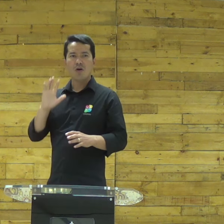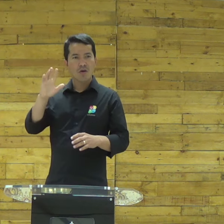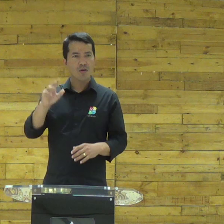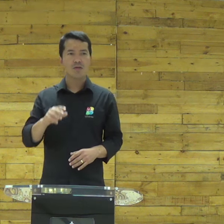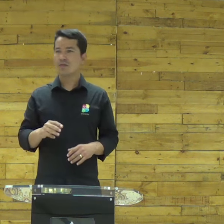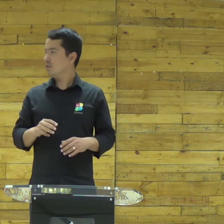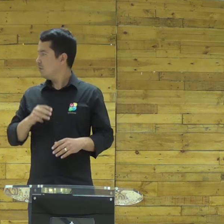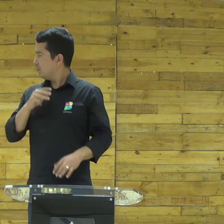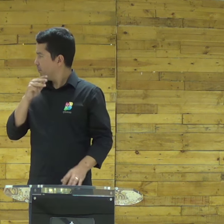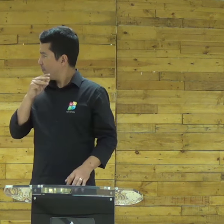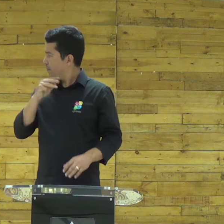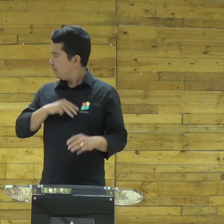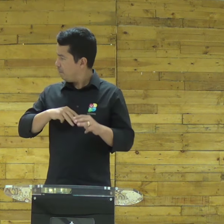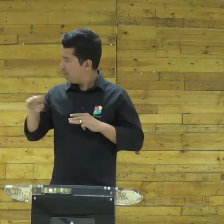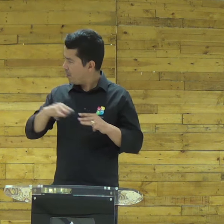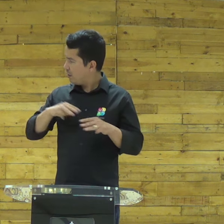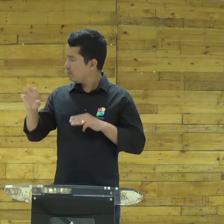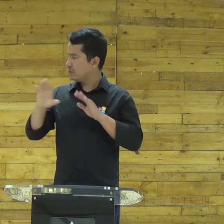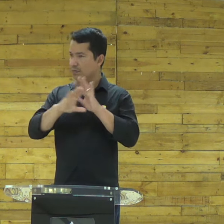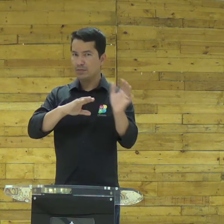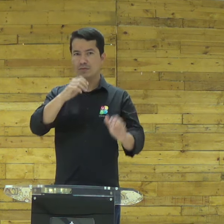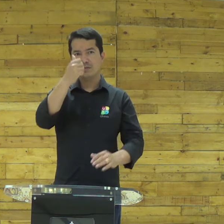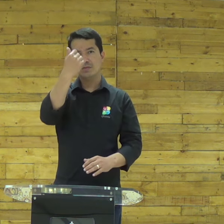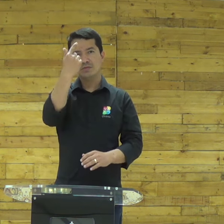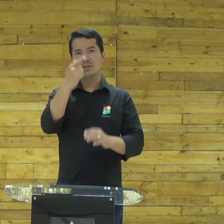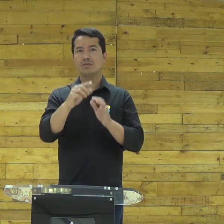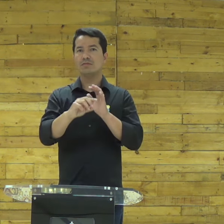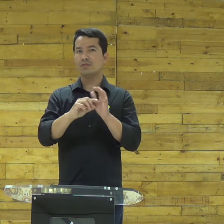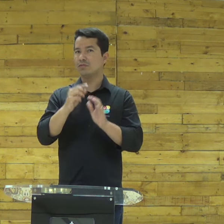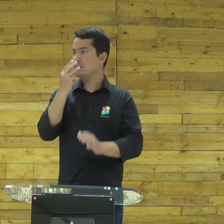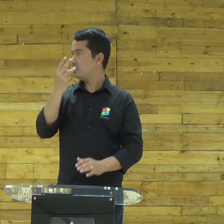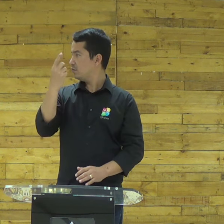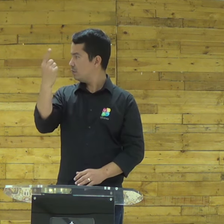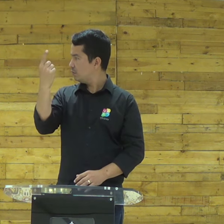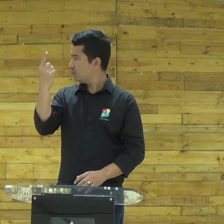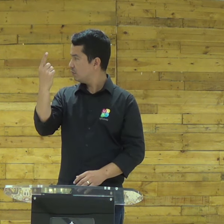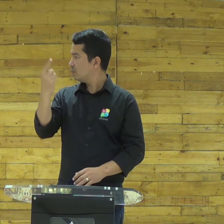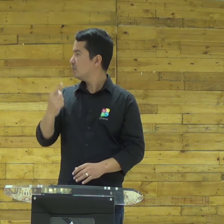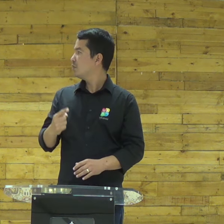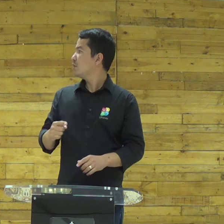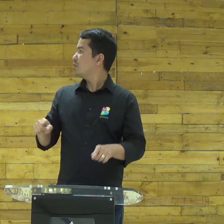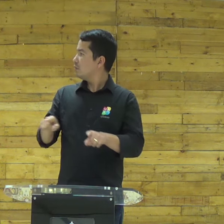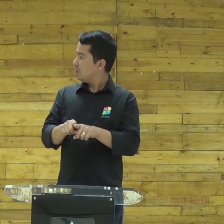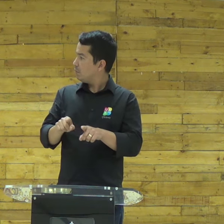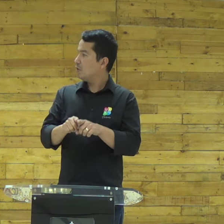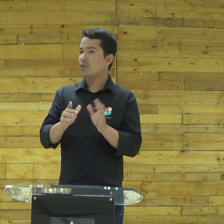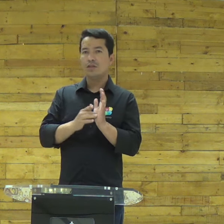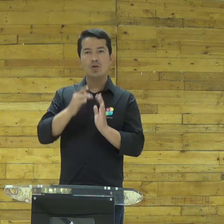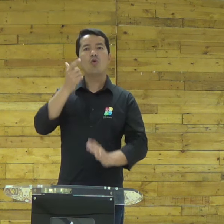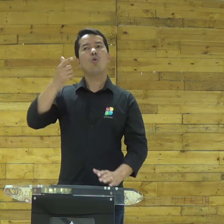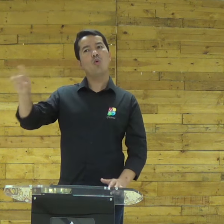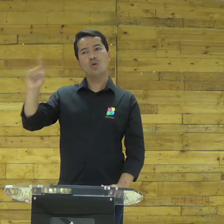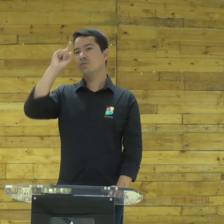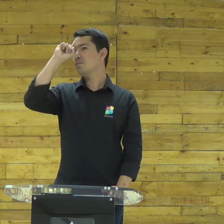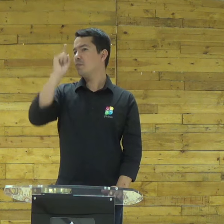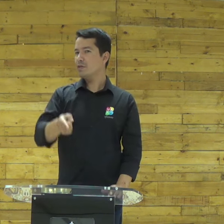isso olha só em Marcos no capítulo 12 Versículo 31